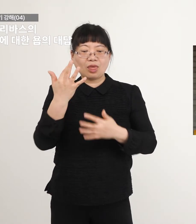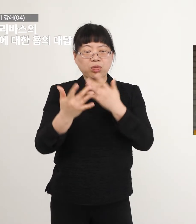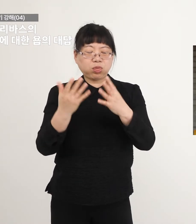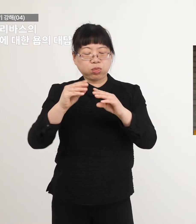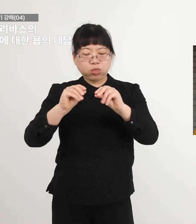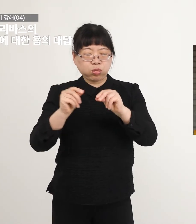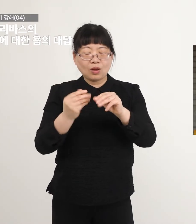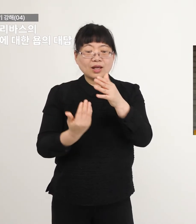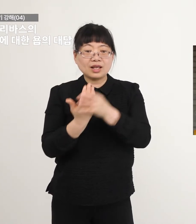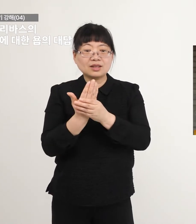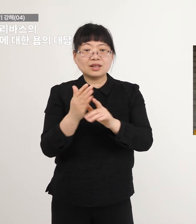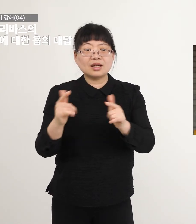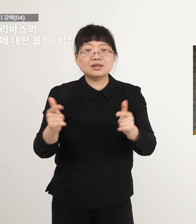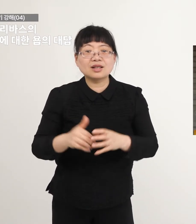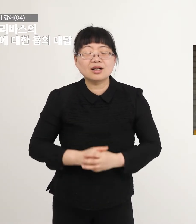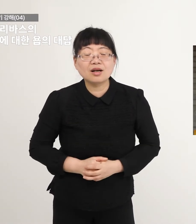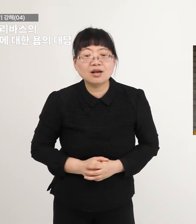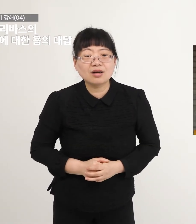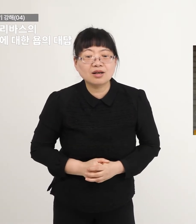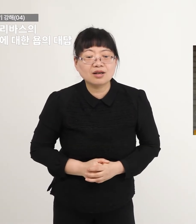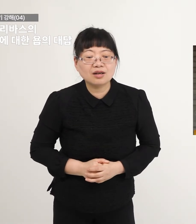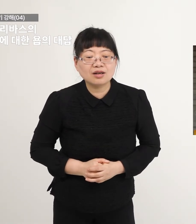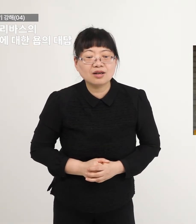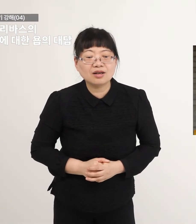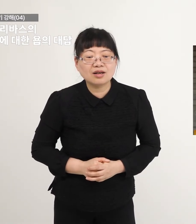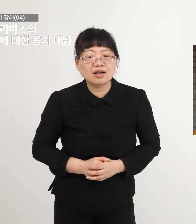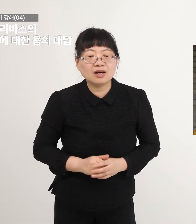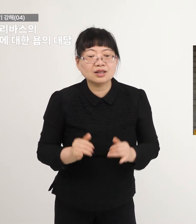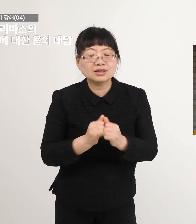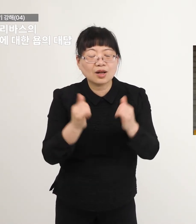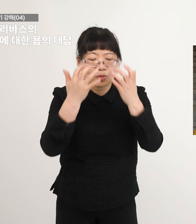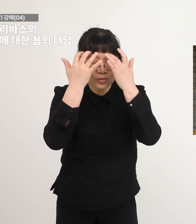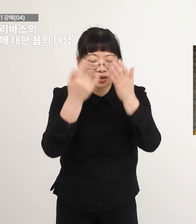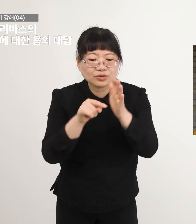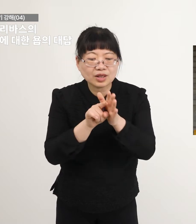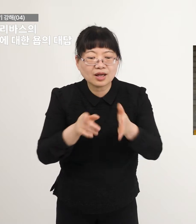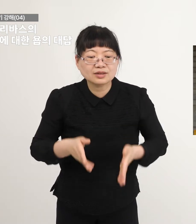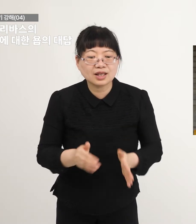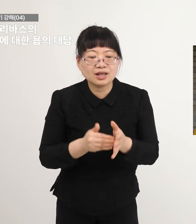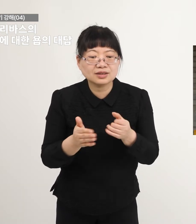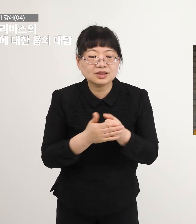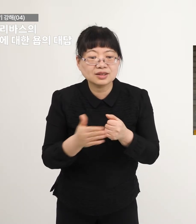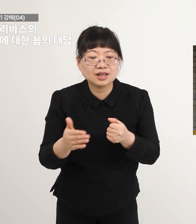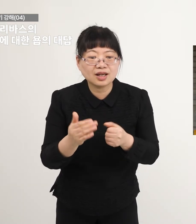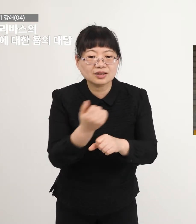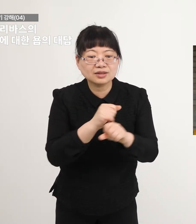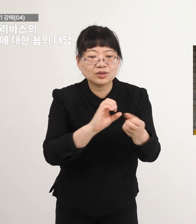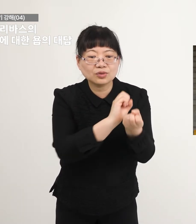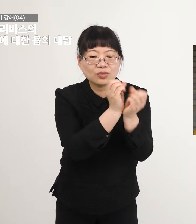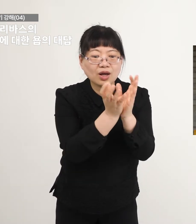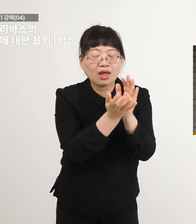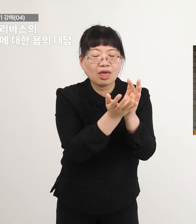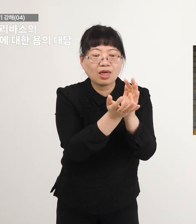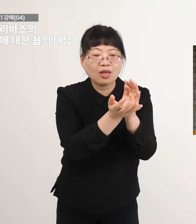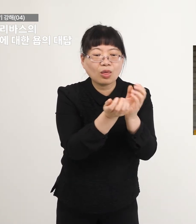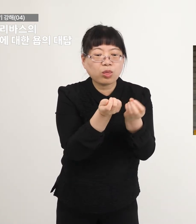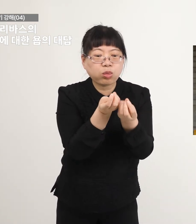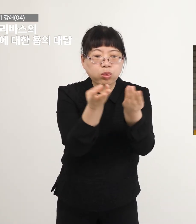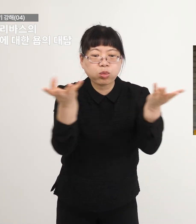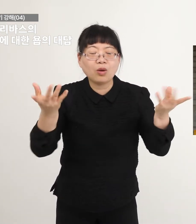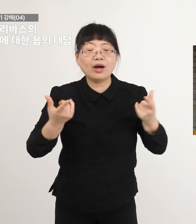아니며 고생은 흙에서 나는 것이 아니니라. 사람은 고생을 위하여 났으니 불꽃이 위로 날아가는 것